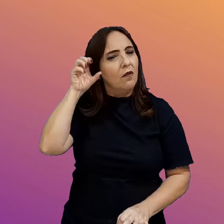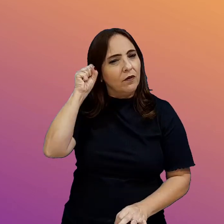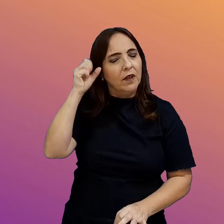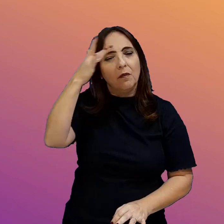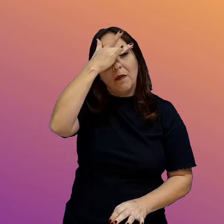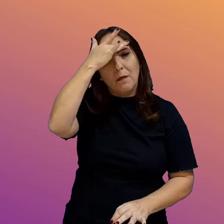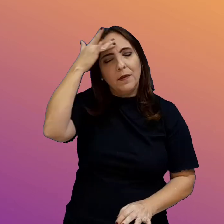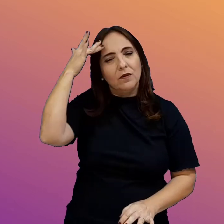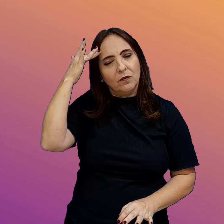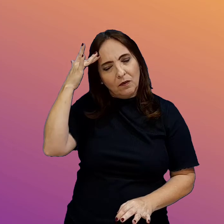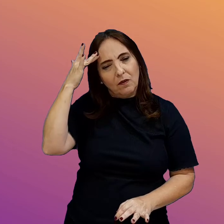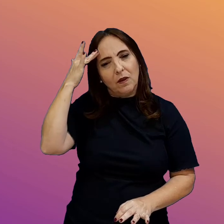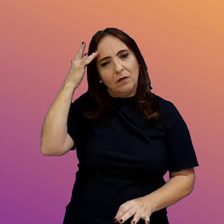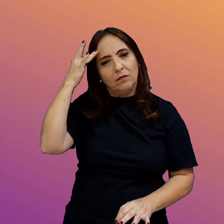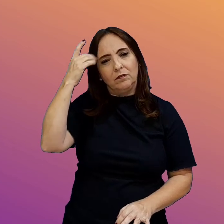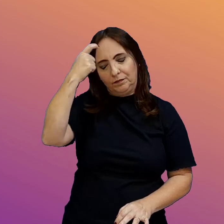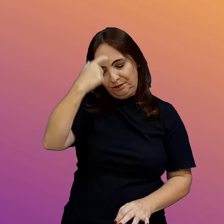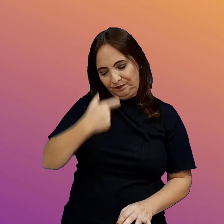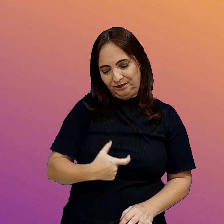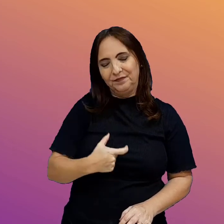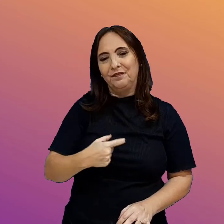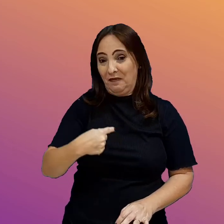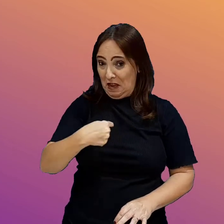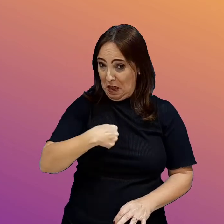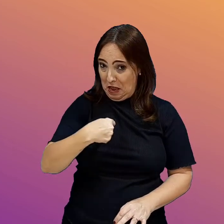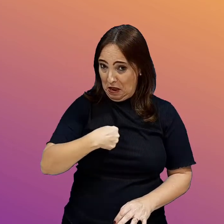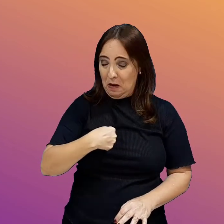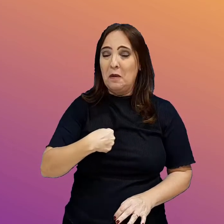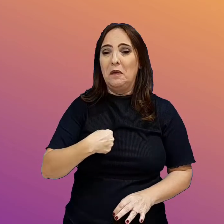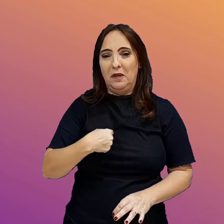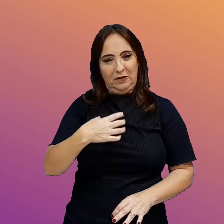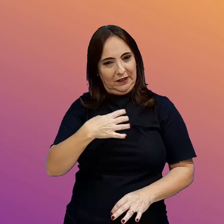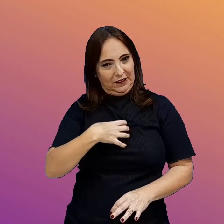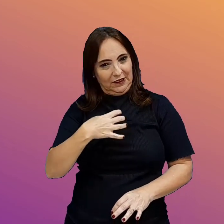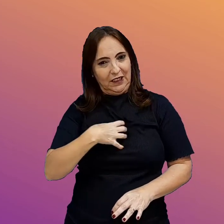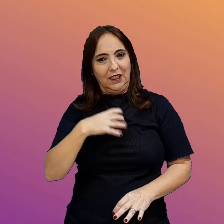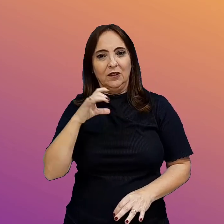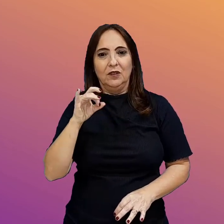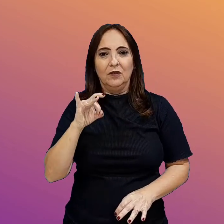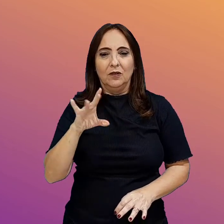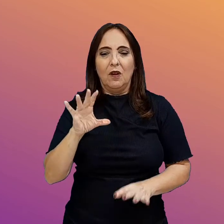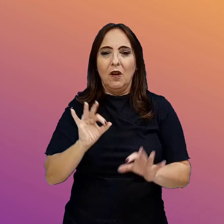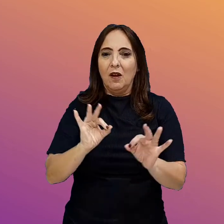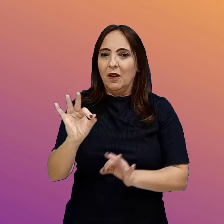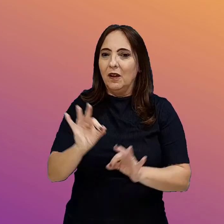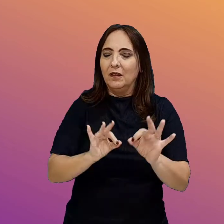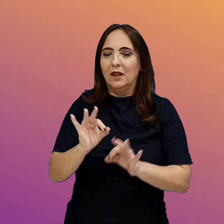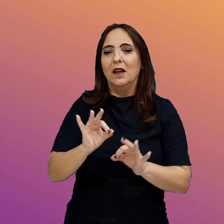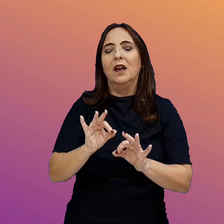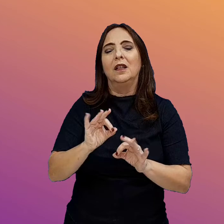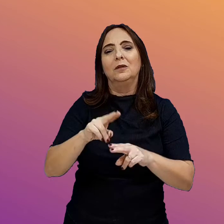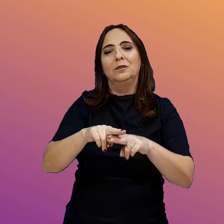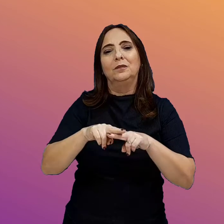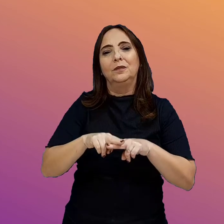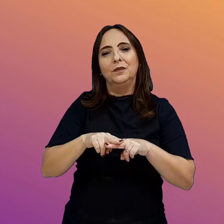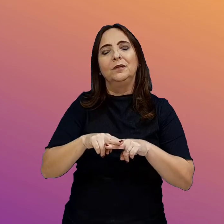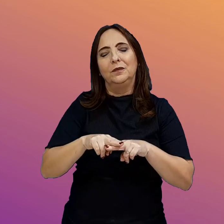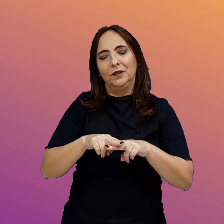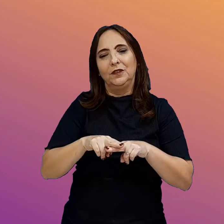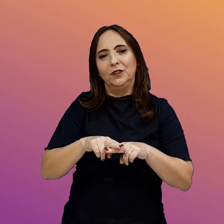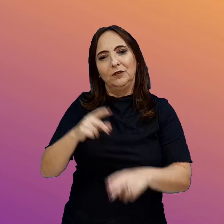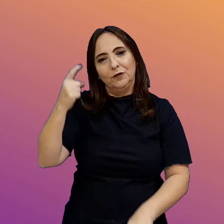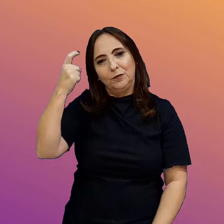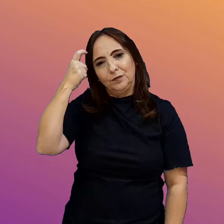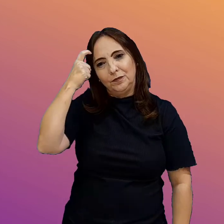pessoa que, pela sua personalidade, eu só posso ser organizada por inteligência, porque por instinto eu não